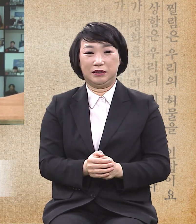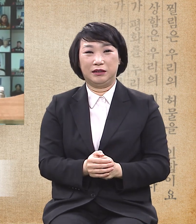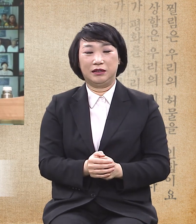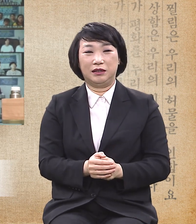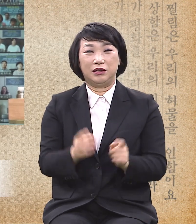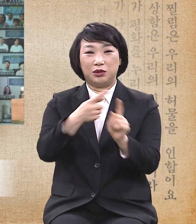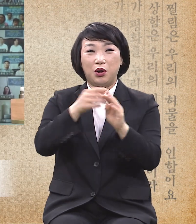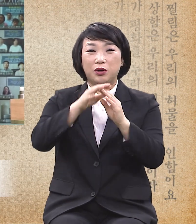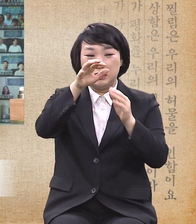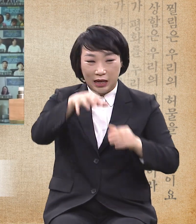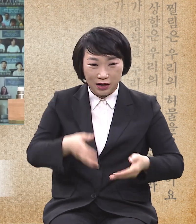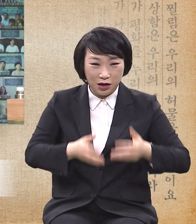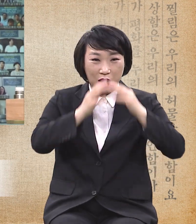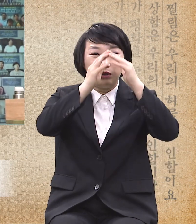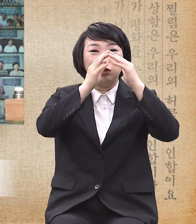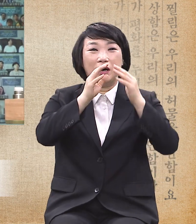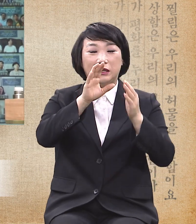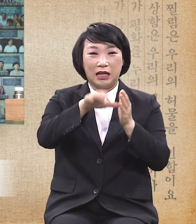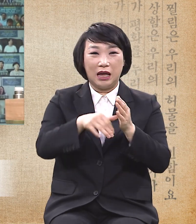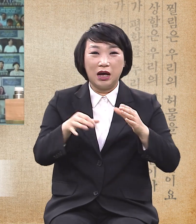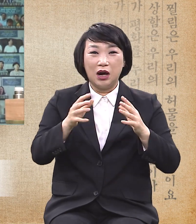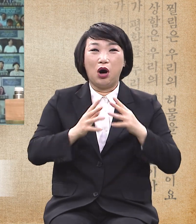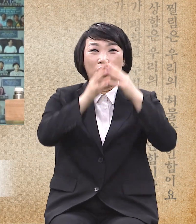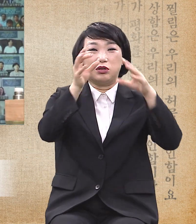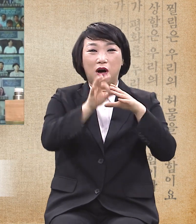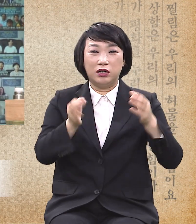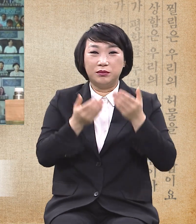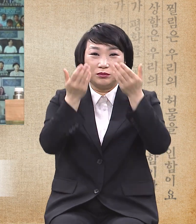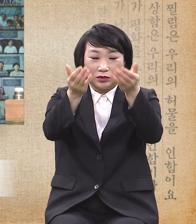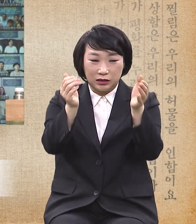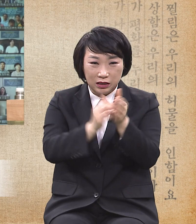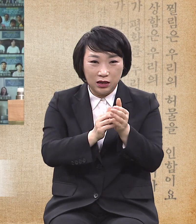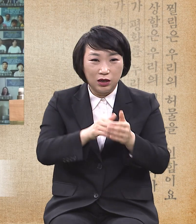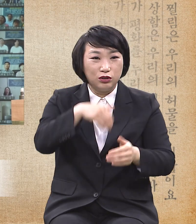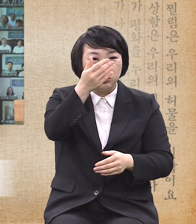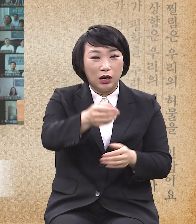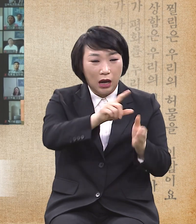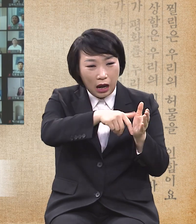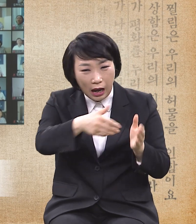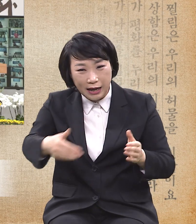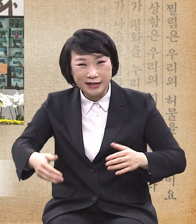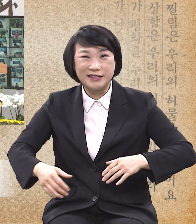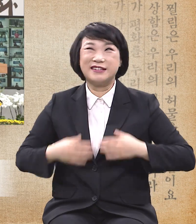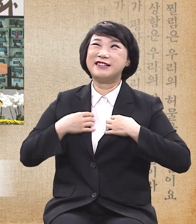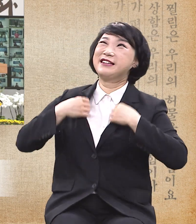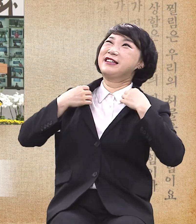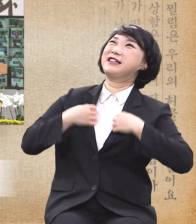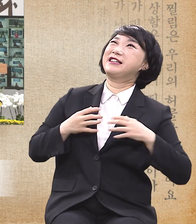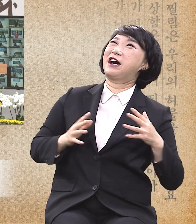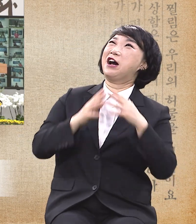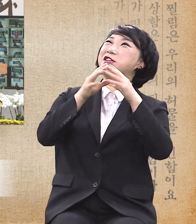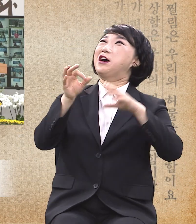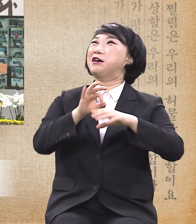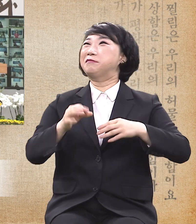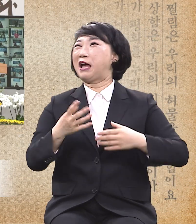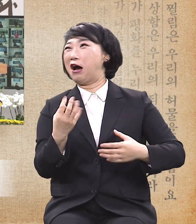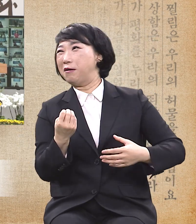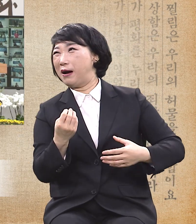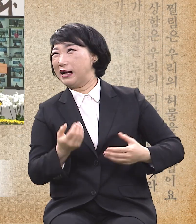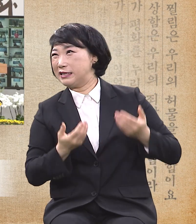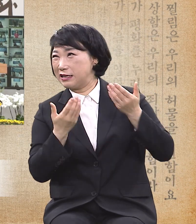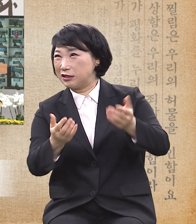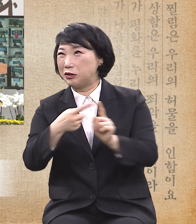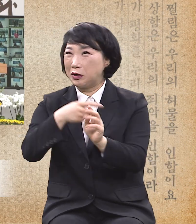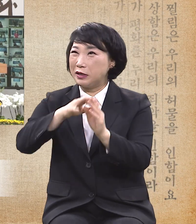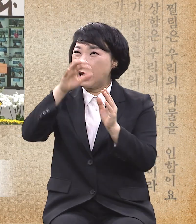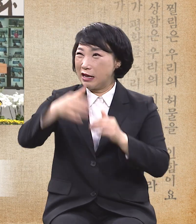이 교회 건축할 때 건축금 해놓고 뒤에 가서 내가 건축금을 이만큼 했는데 왜 교회가 날